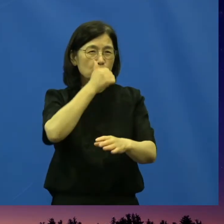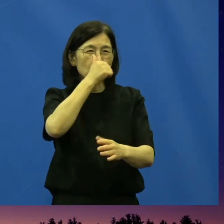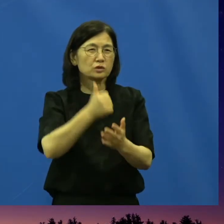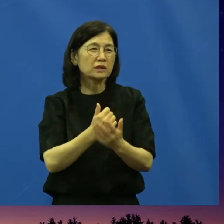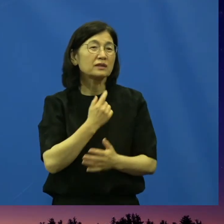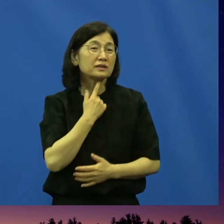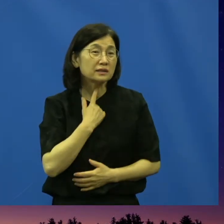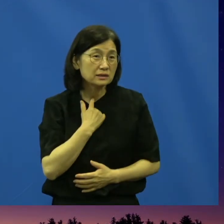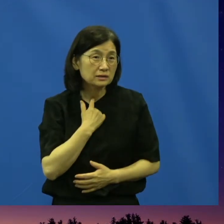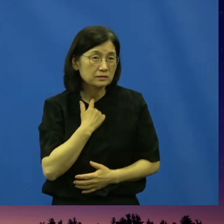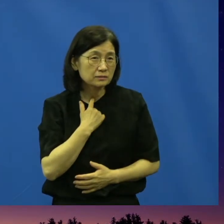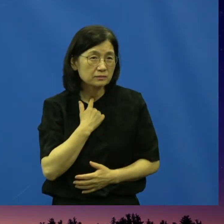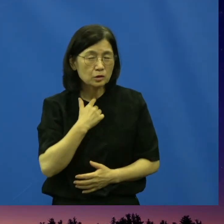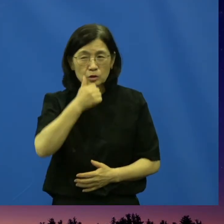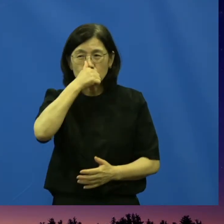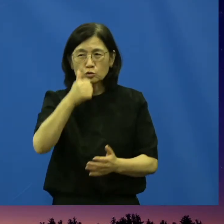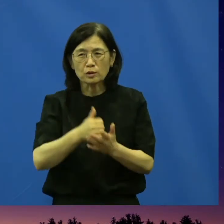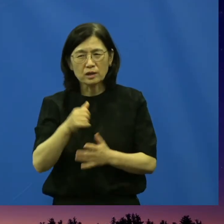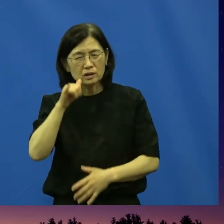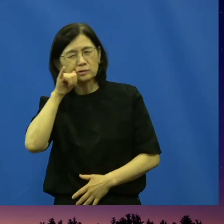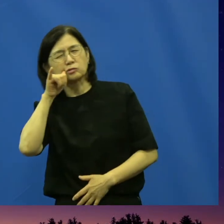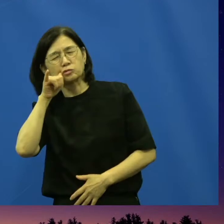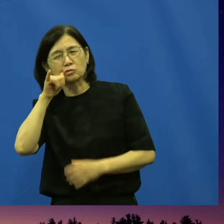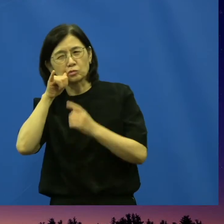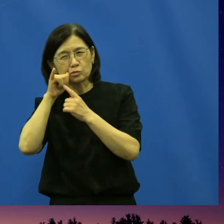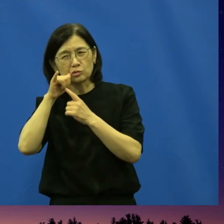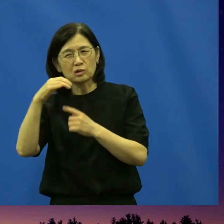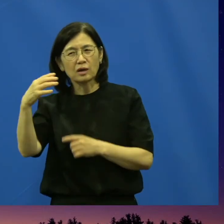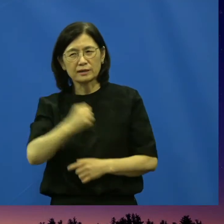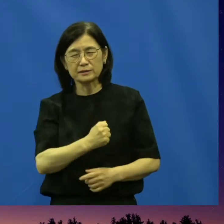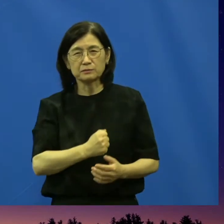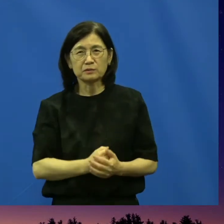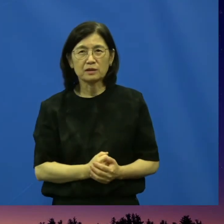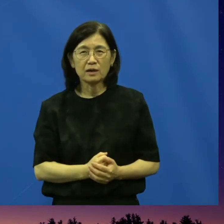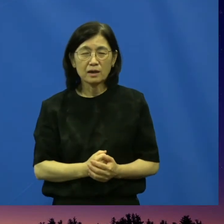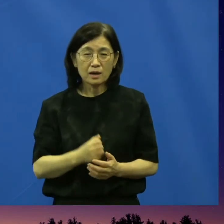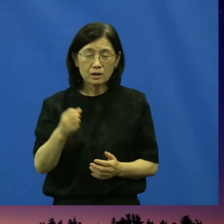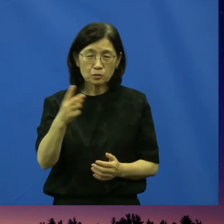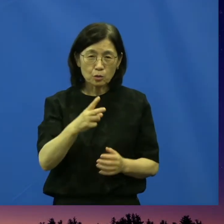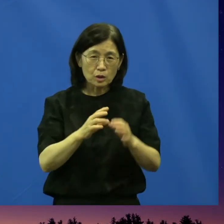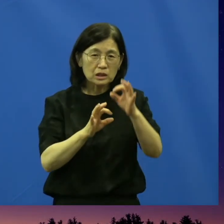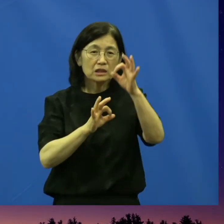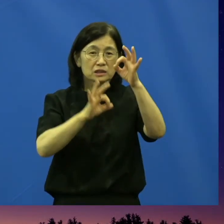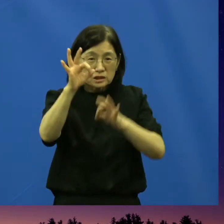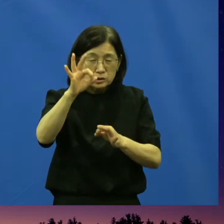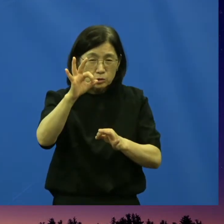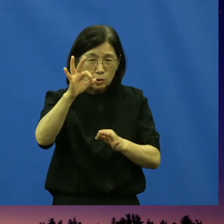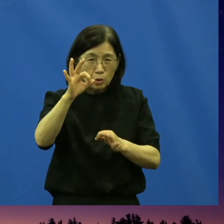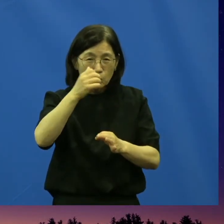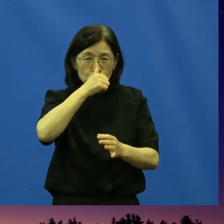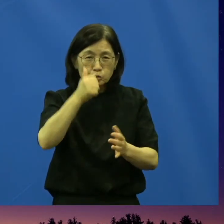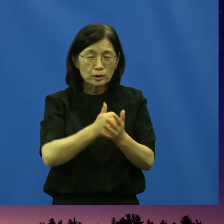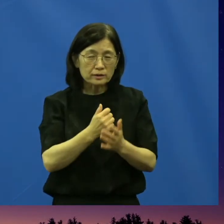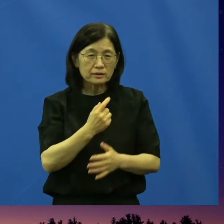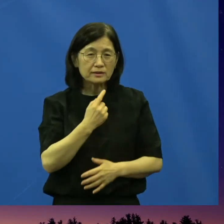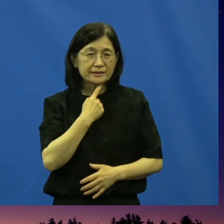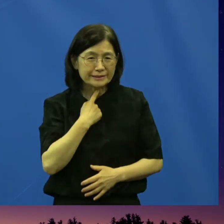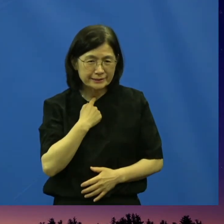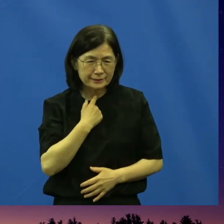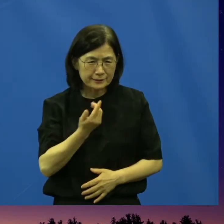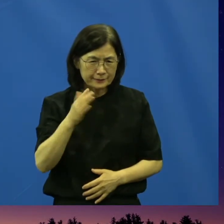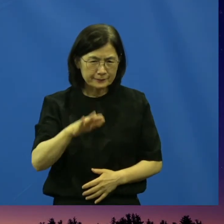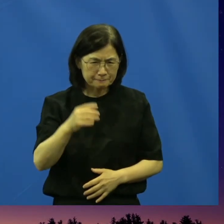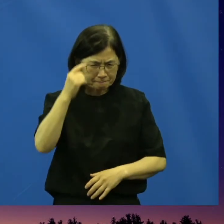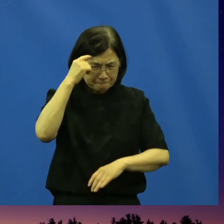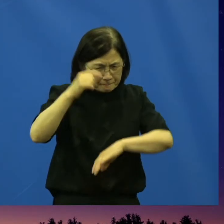중독성이죠. 내가 의도하지 않았는데 실수로 짓는 죄, 부지중에 짓는 죄, 의도적인로 짓는